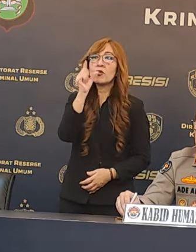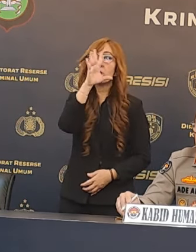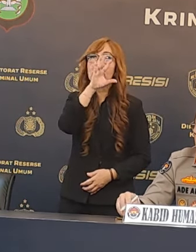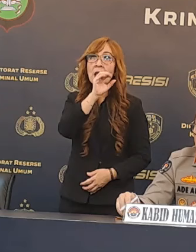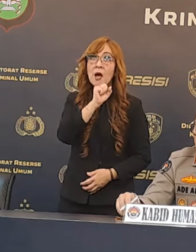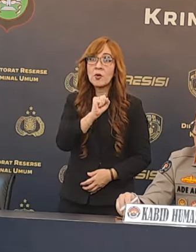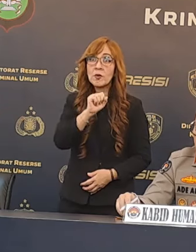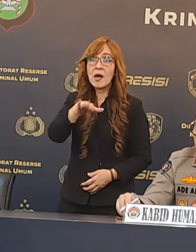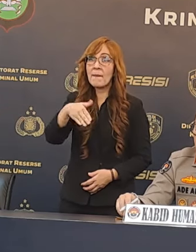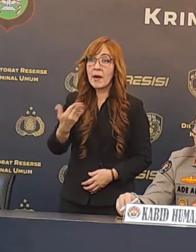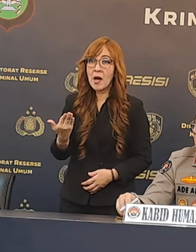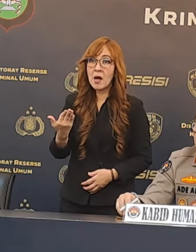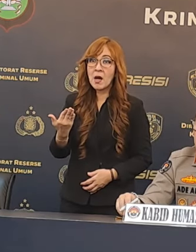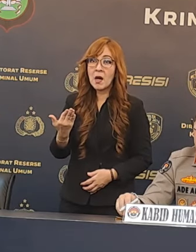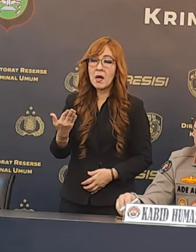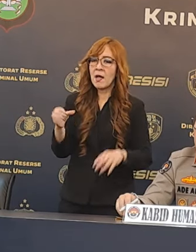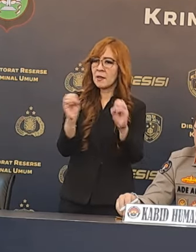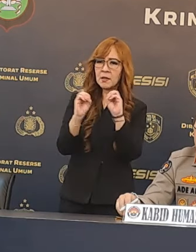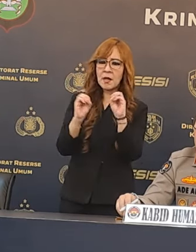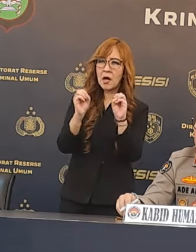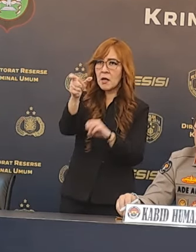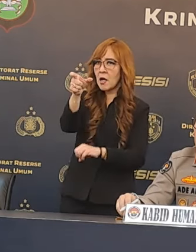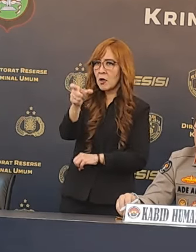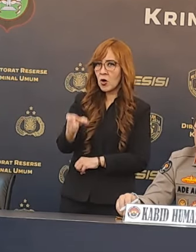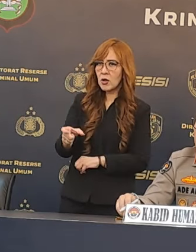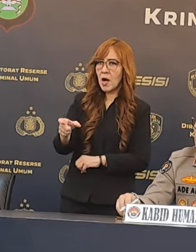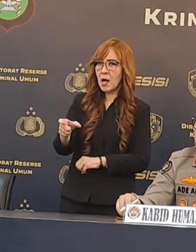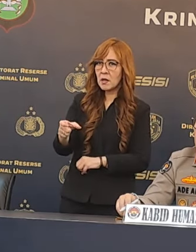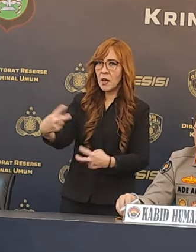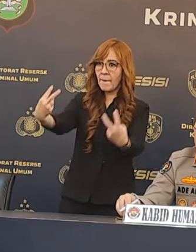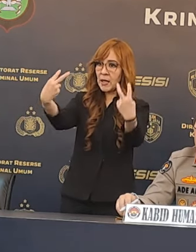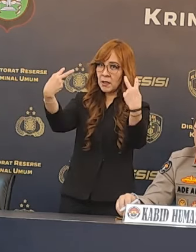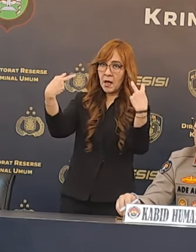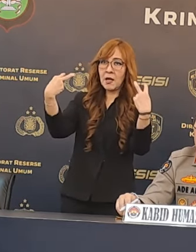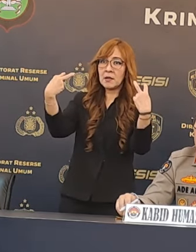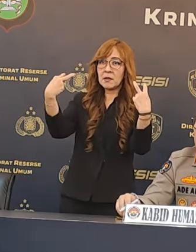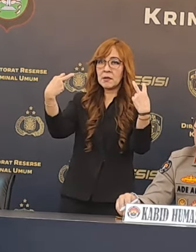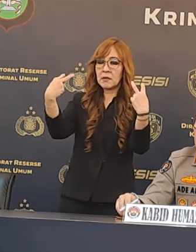memastikan tidak ada orang yang melihat,